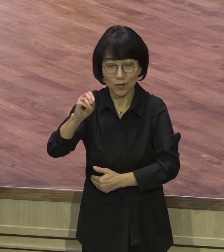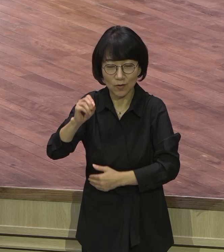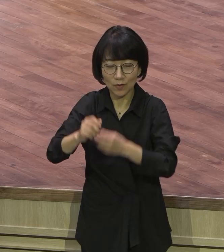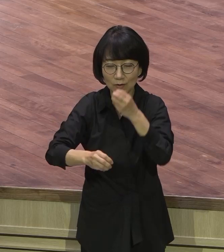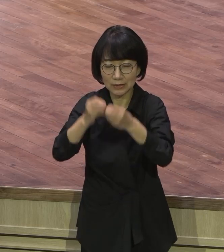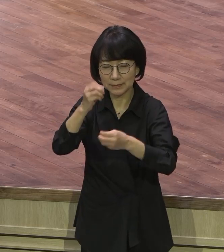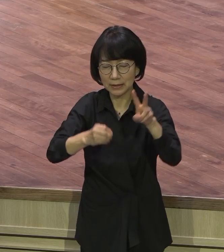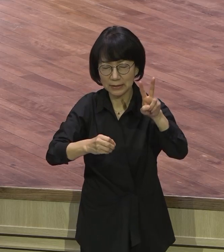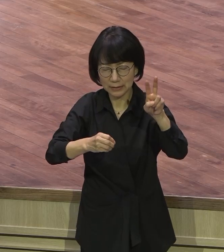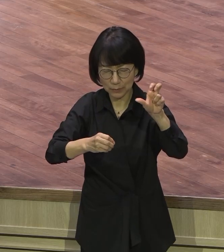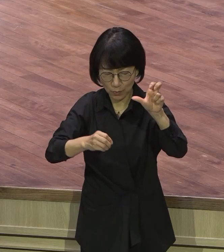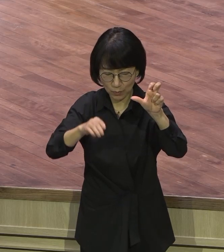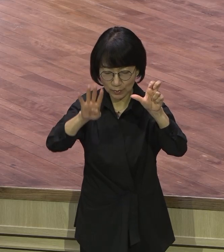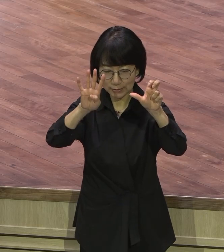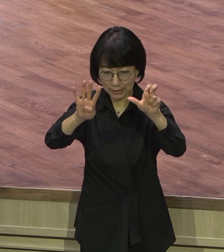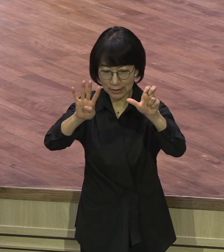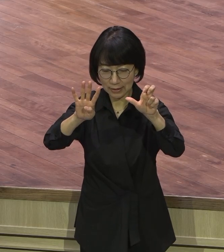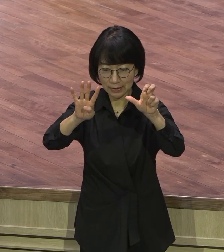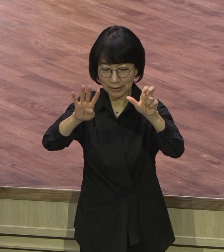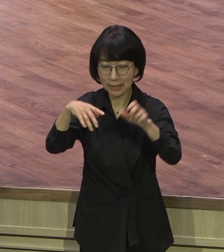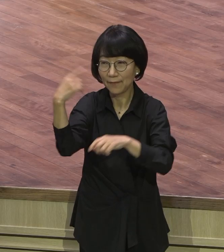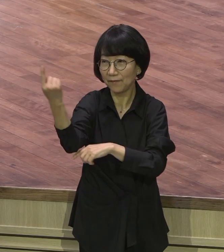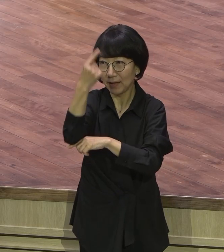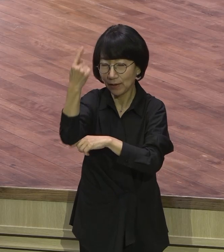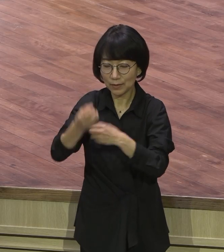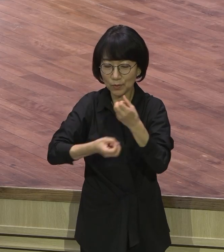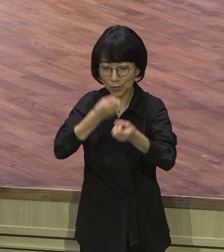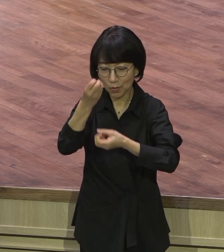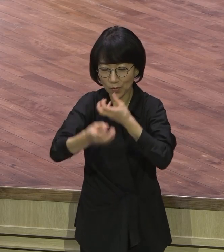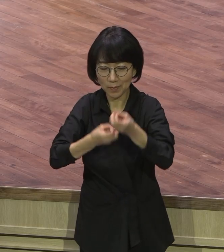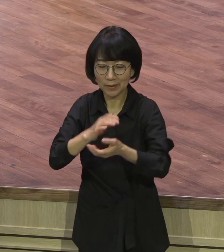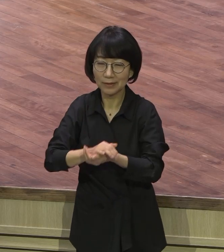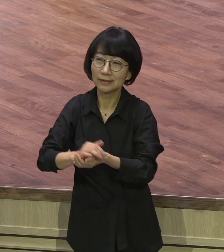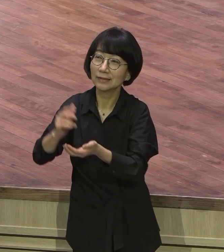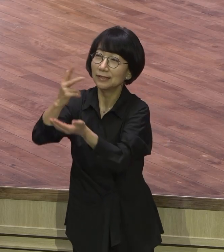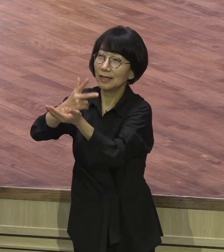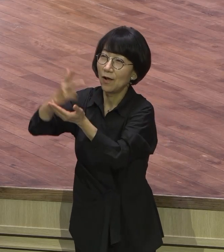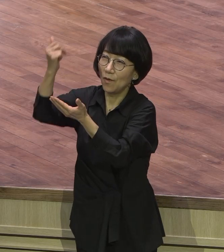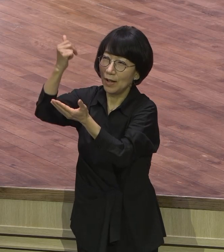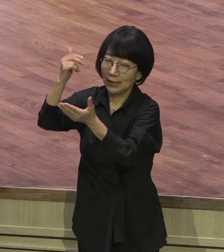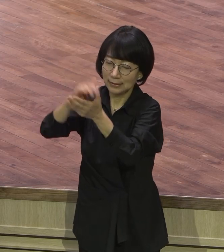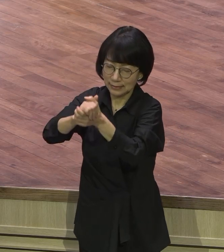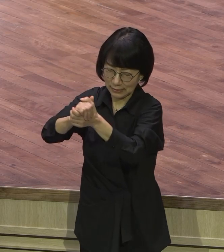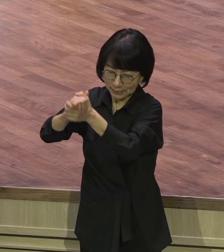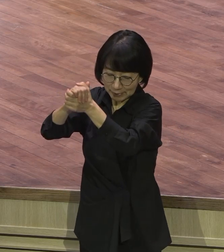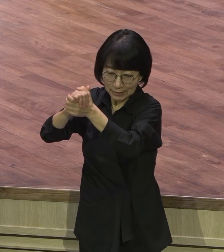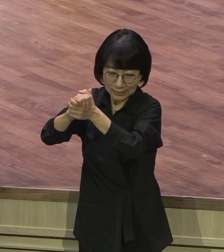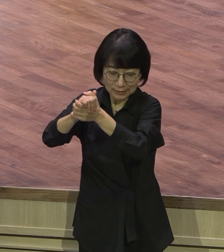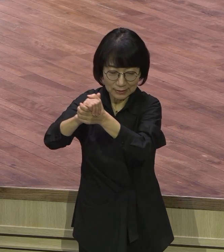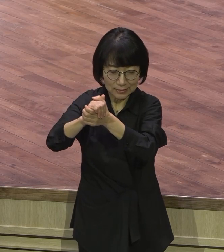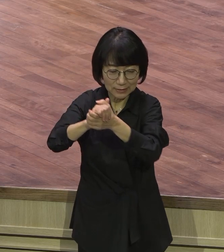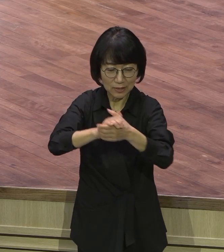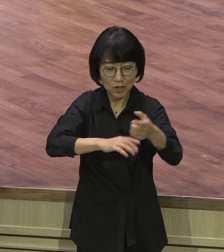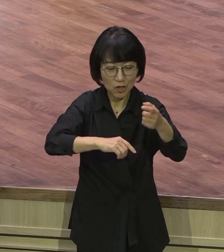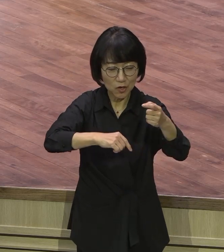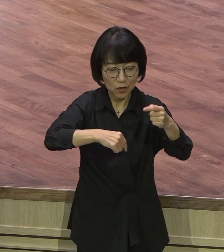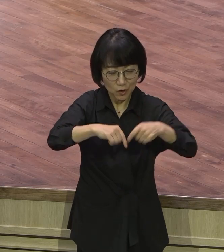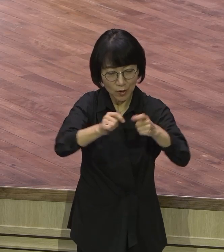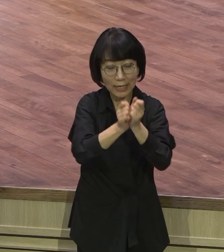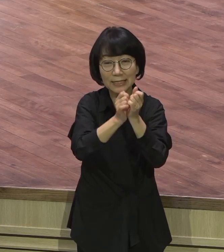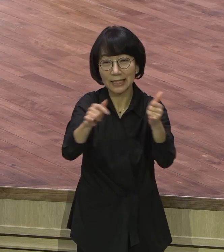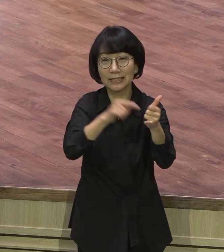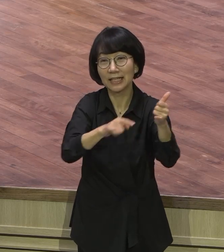14절에도 보면 다윗씨 이렇게 고백합니다 여호와의 친밀하심이 그를 경유하는 자들에게 있으며 그의